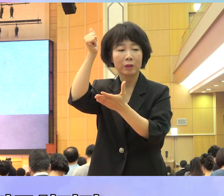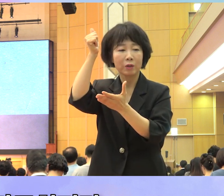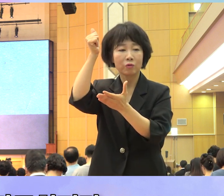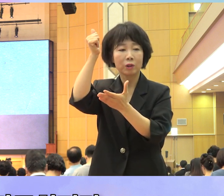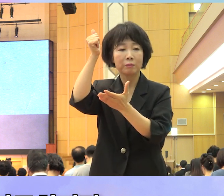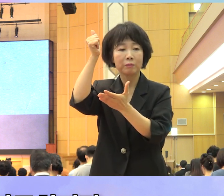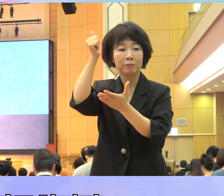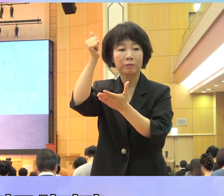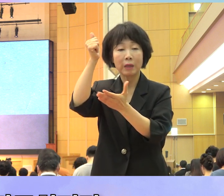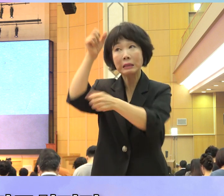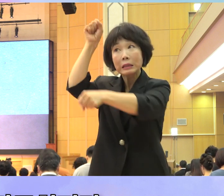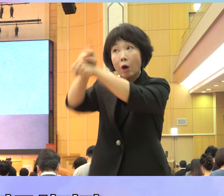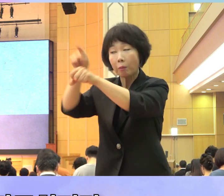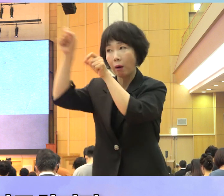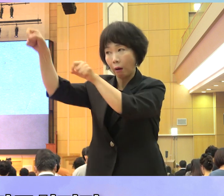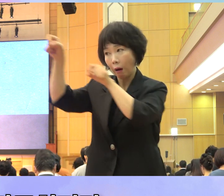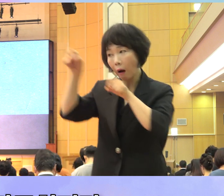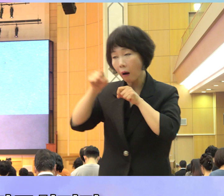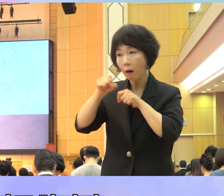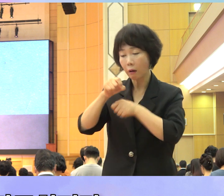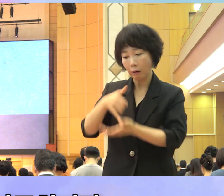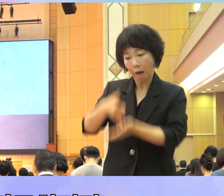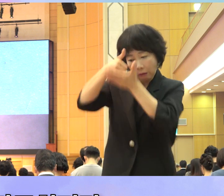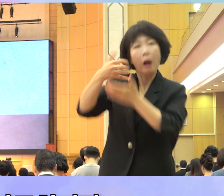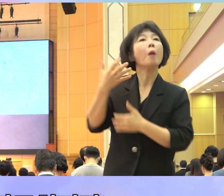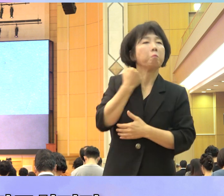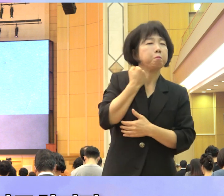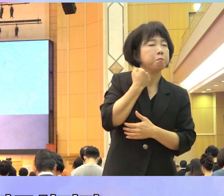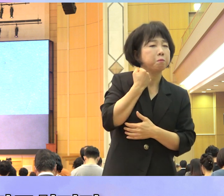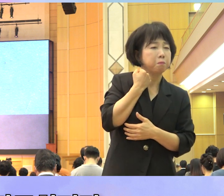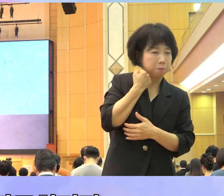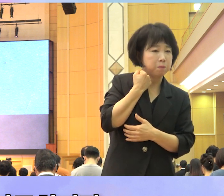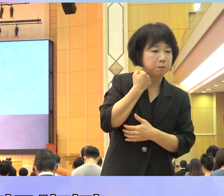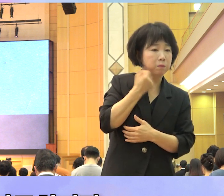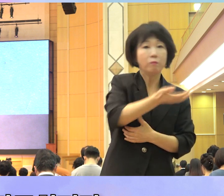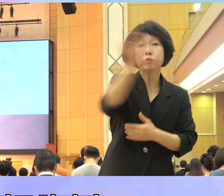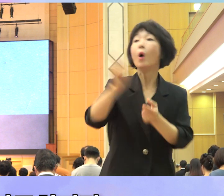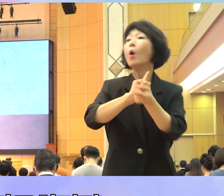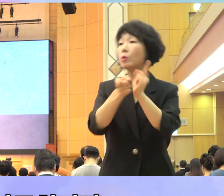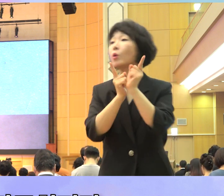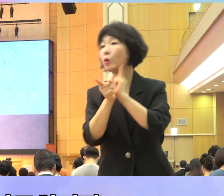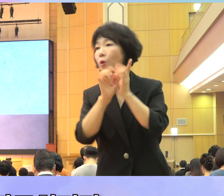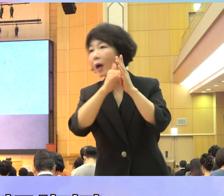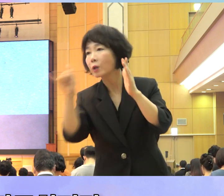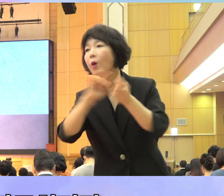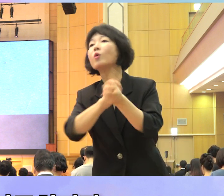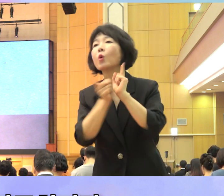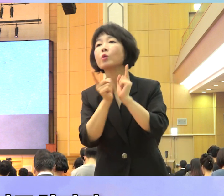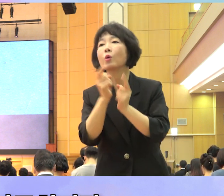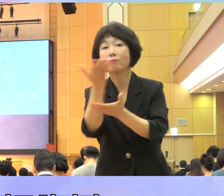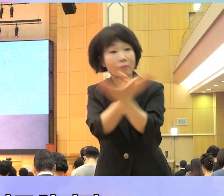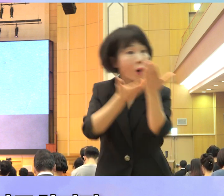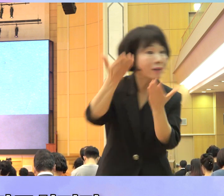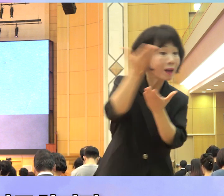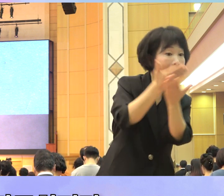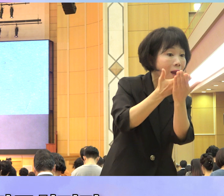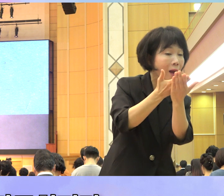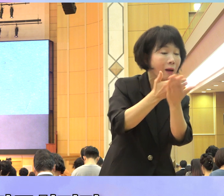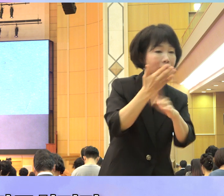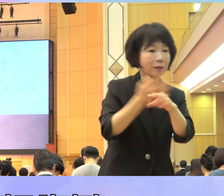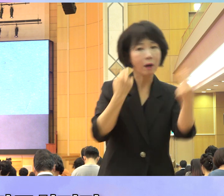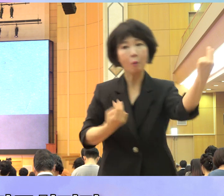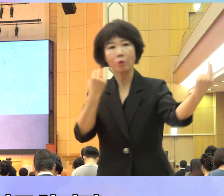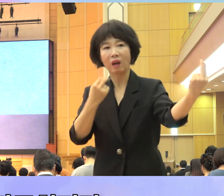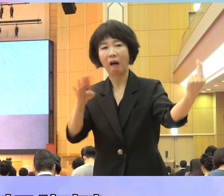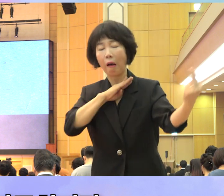예수님이 하셨던 그 성품을 그대로 닮아서 우리도 성도 간에 가정에서 남을